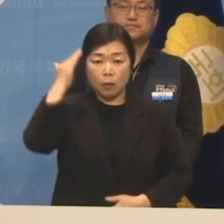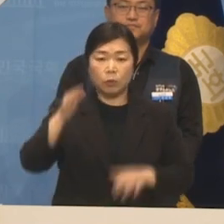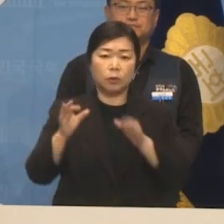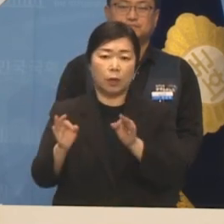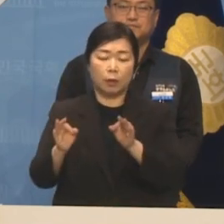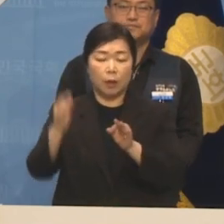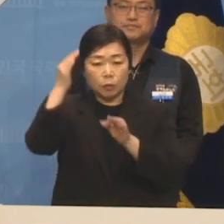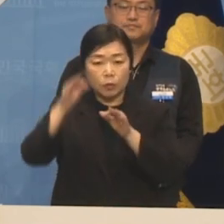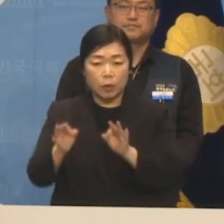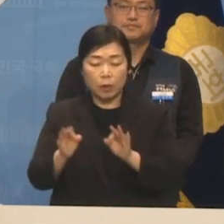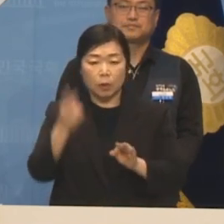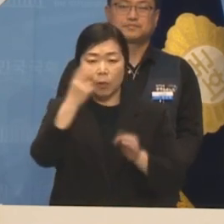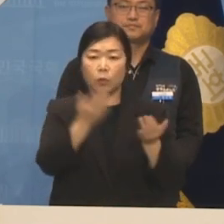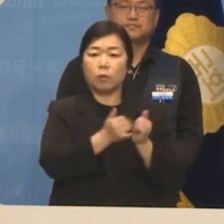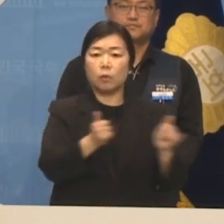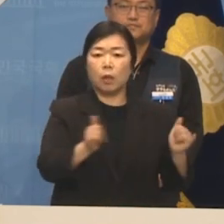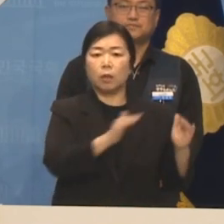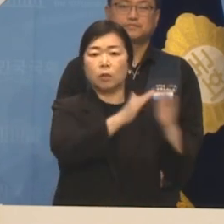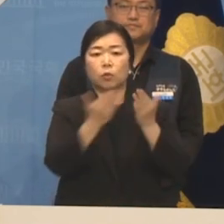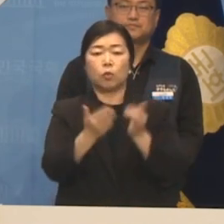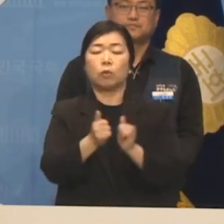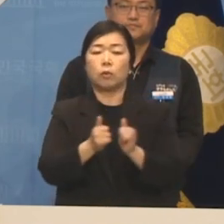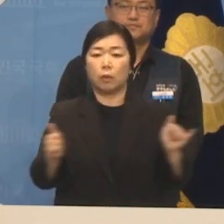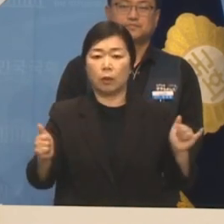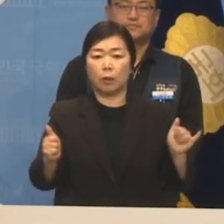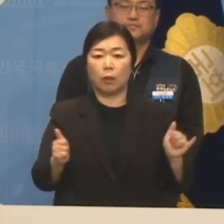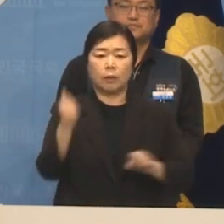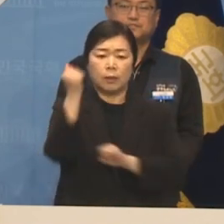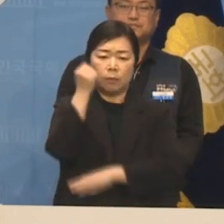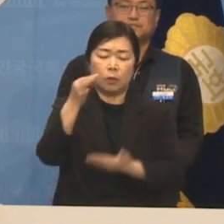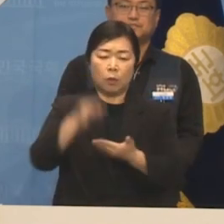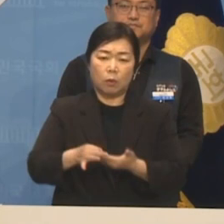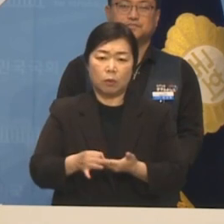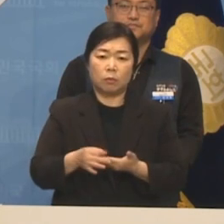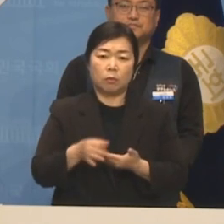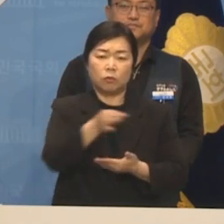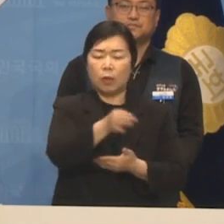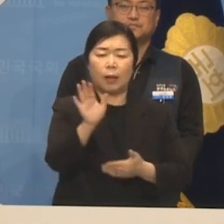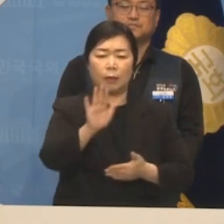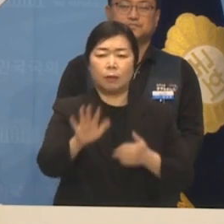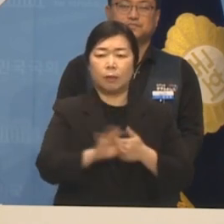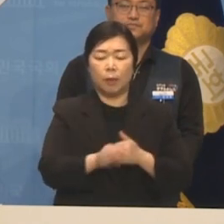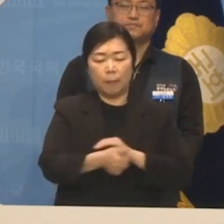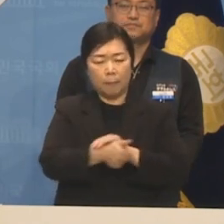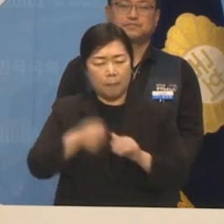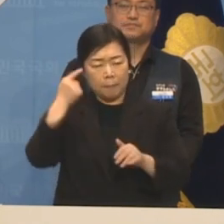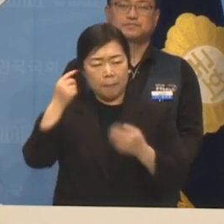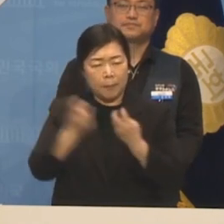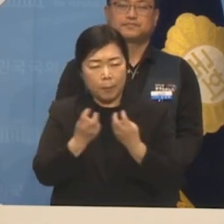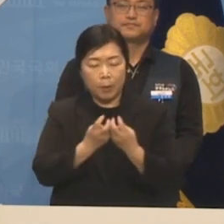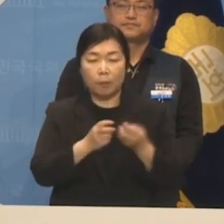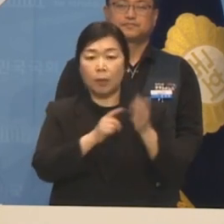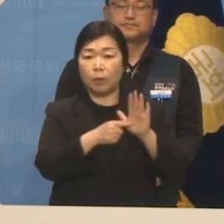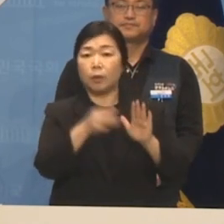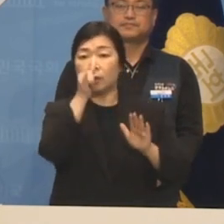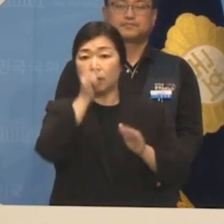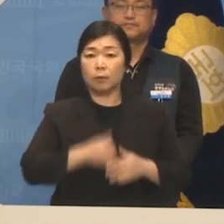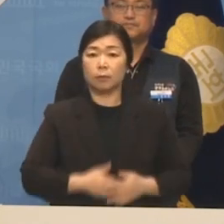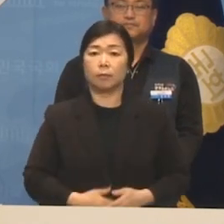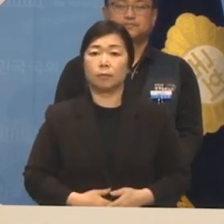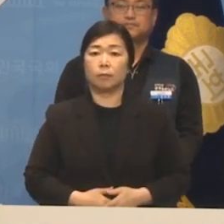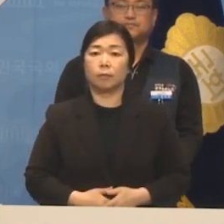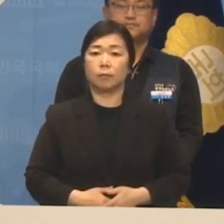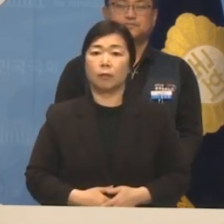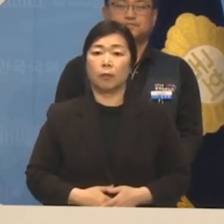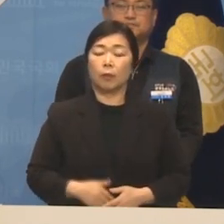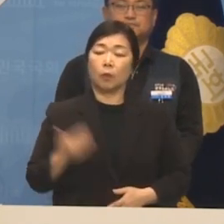한국은행은 돌봄 노동자와 이주 노동자에게 최저임금을 주지 않기 위한 꼼수비법 노트를 내놓았습니다.